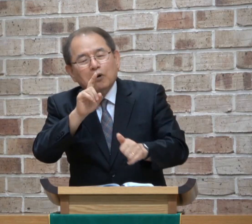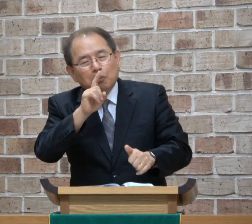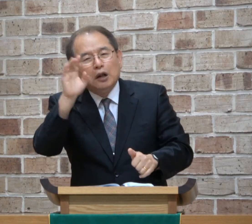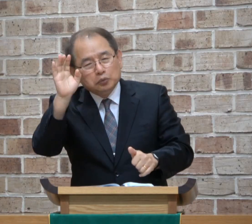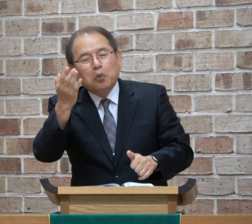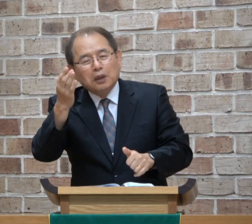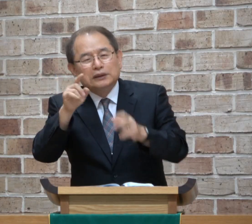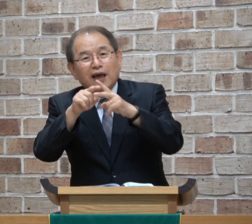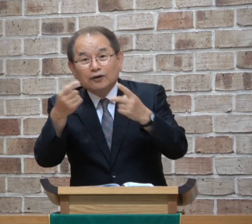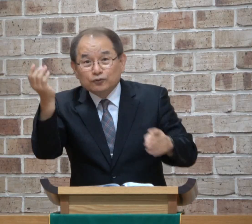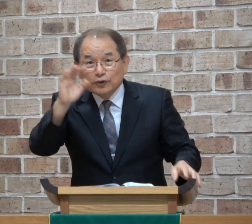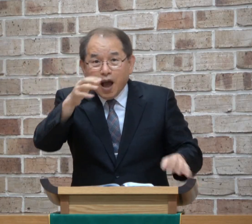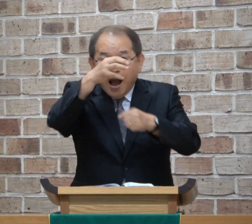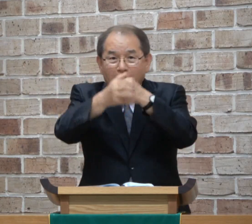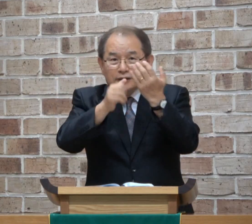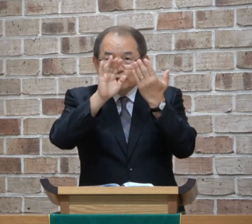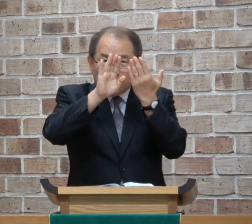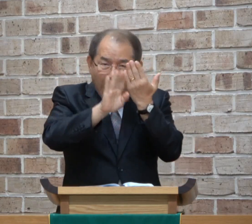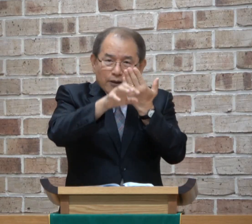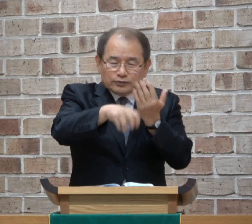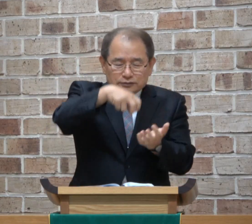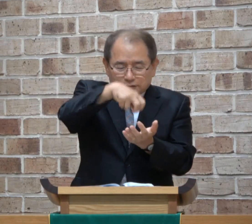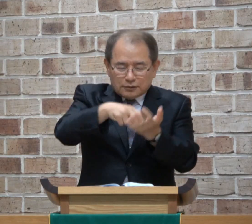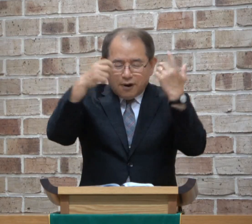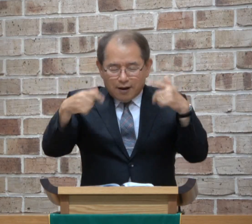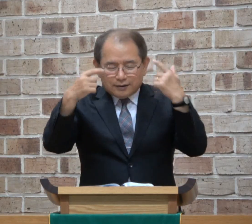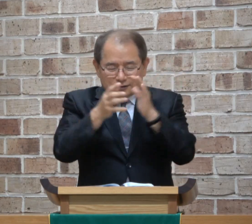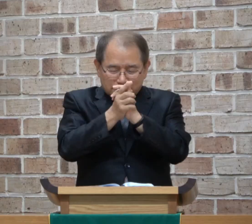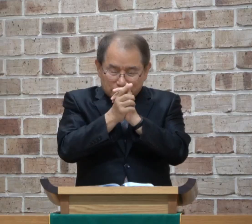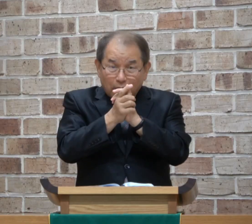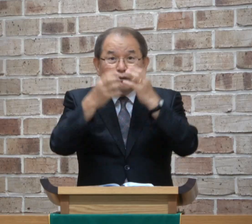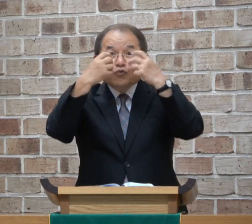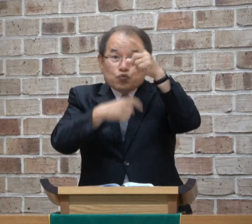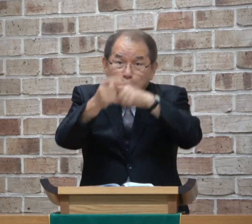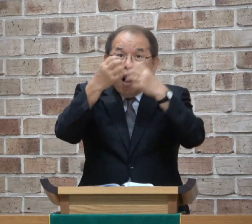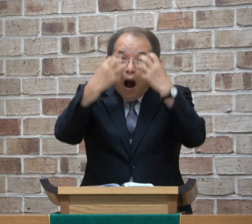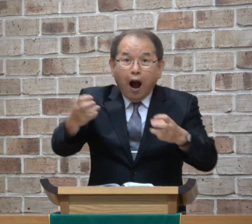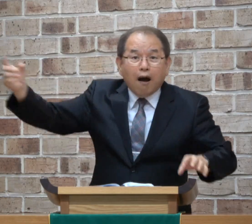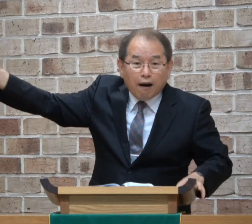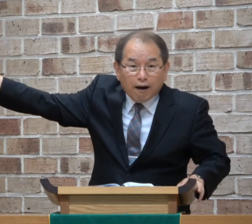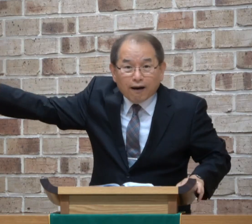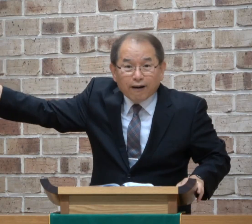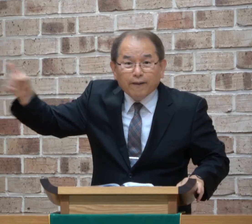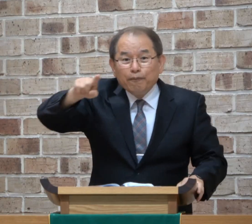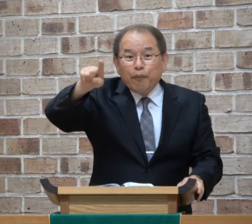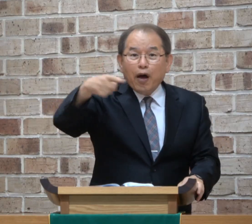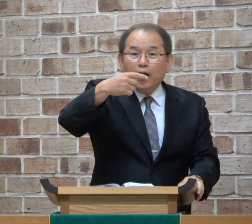보면 도와주고 구제하였다고 합니다. 그리고 하나님 앞에서는 항상 기도했다고 합니다.